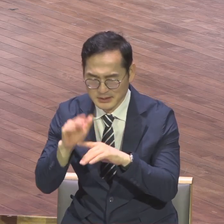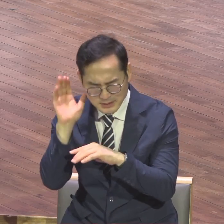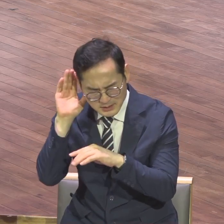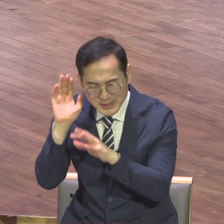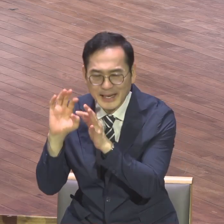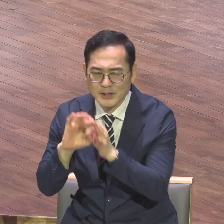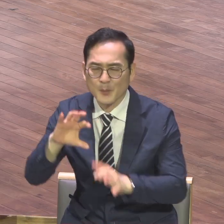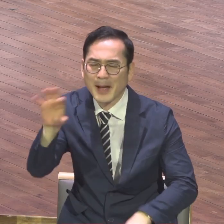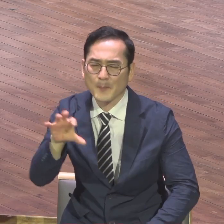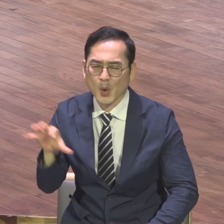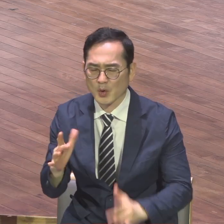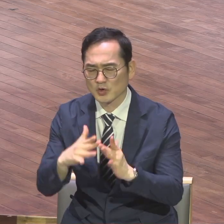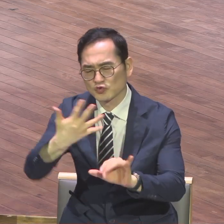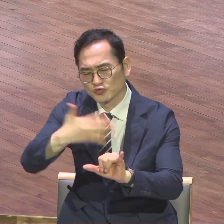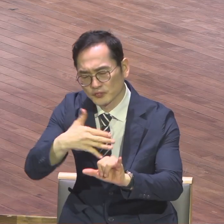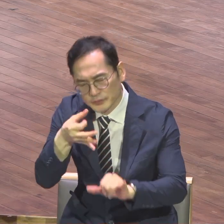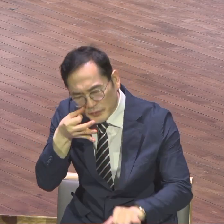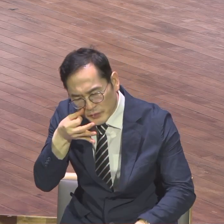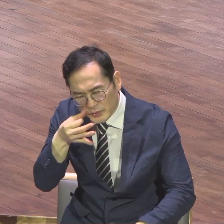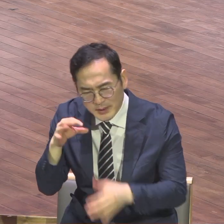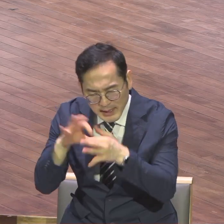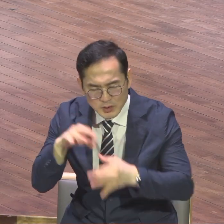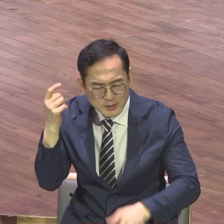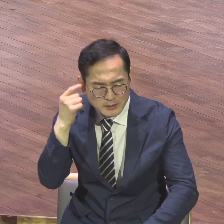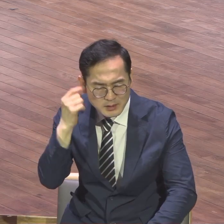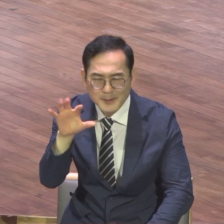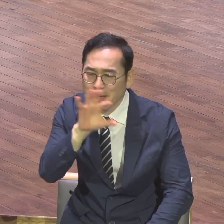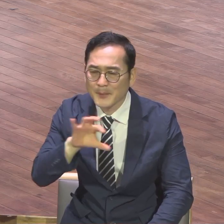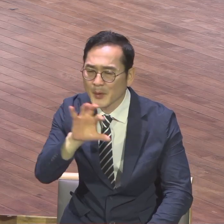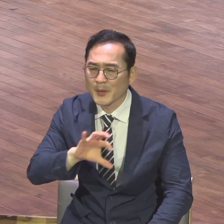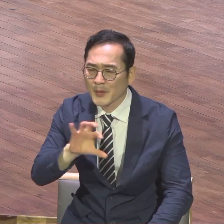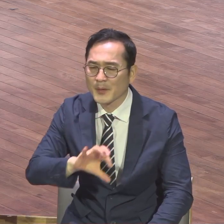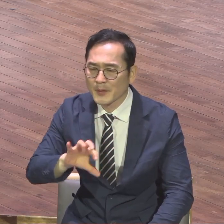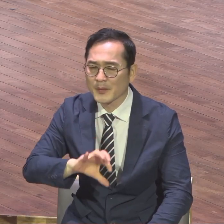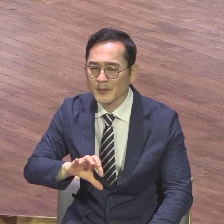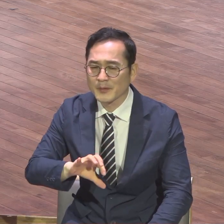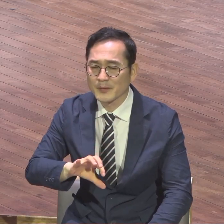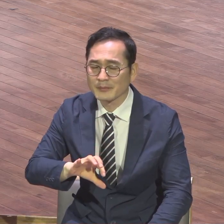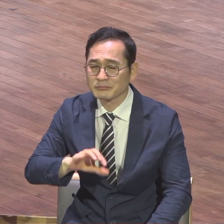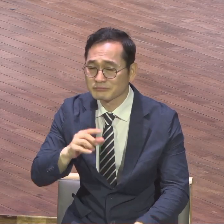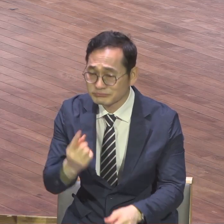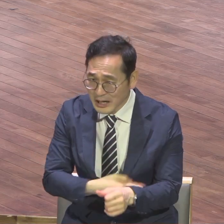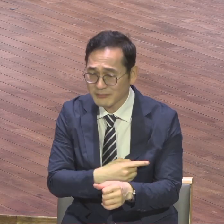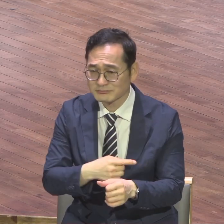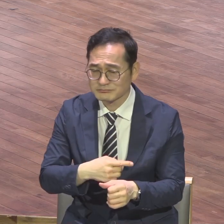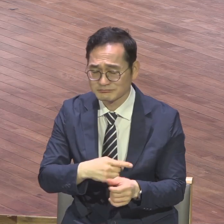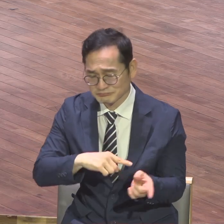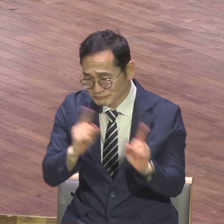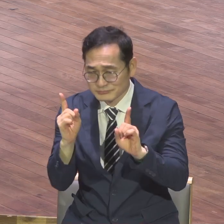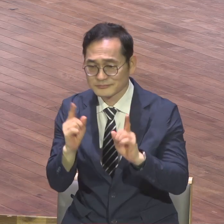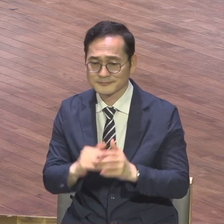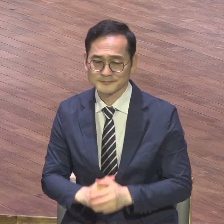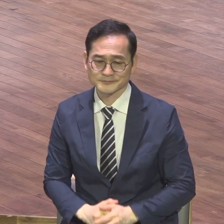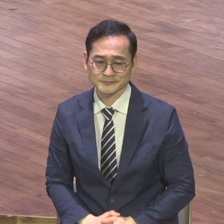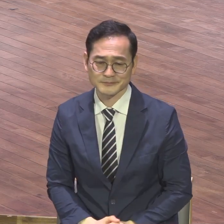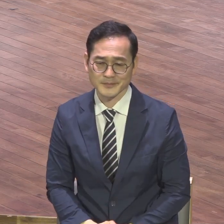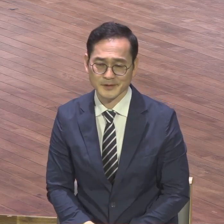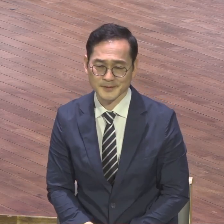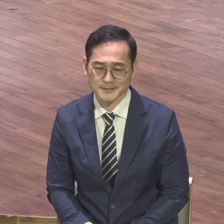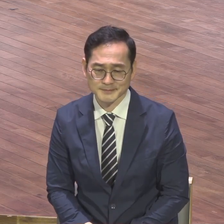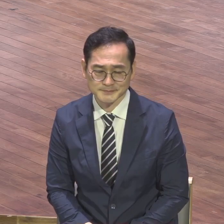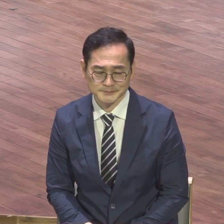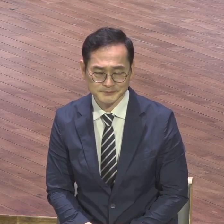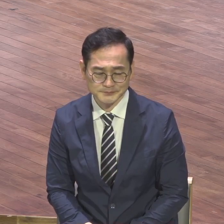이게 24. 그렇게 될 때 하나님께서 인도하시는 25라는 영혼의 응답 속이든